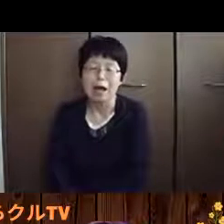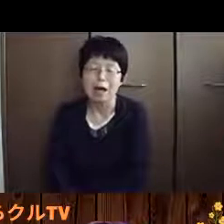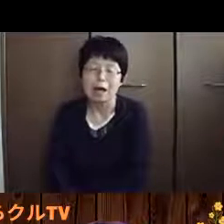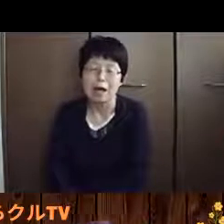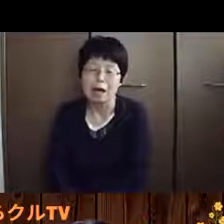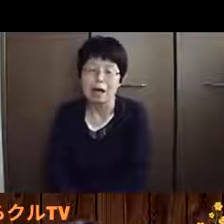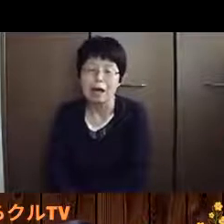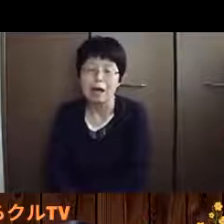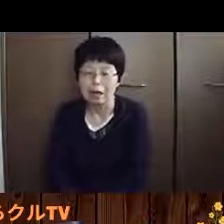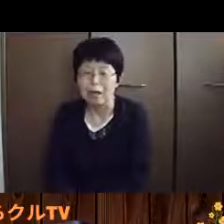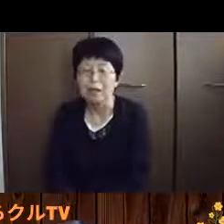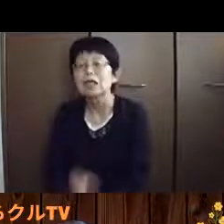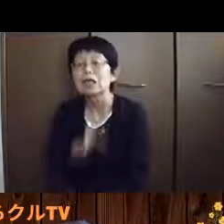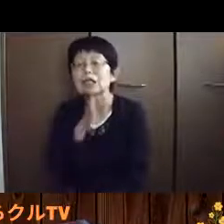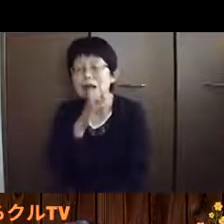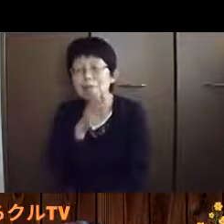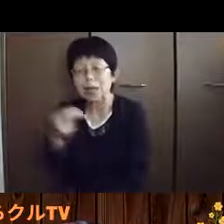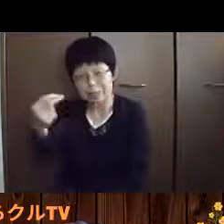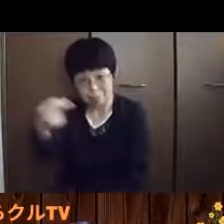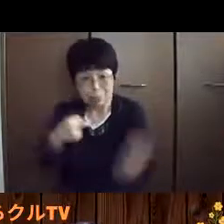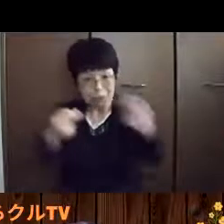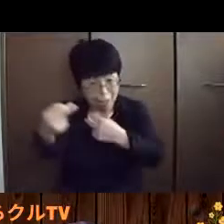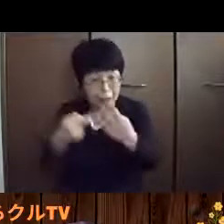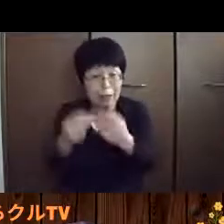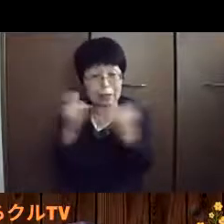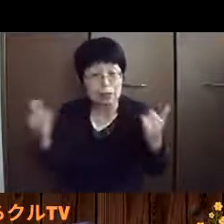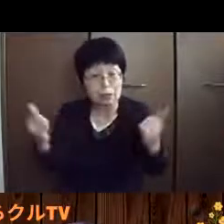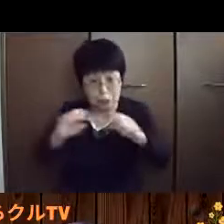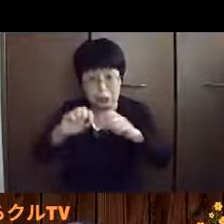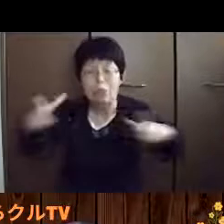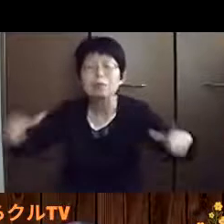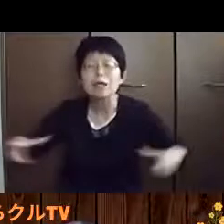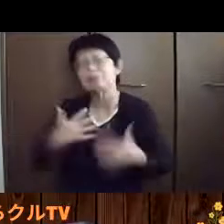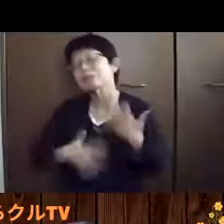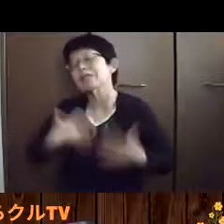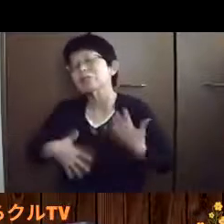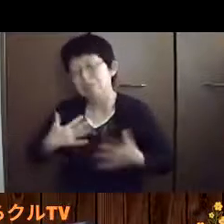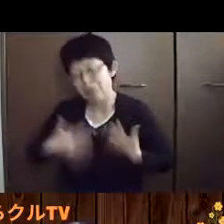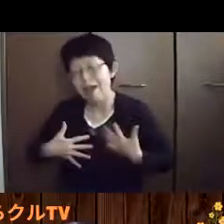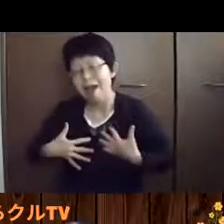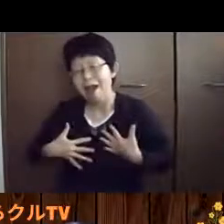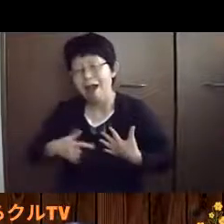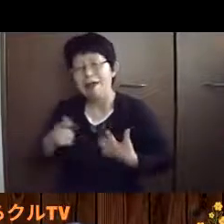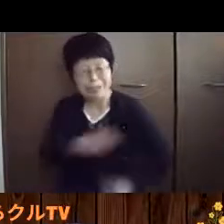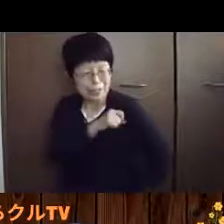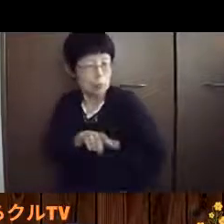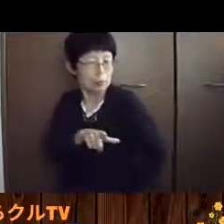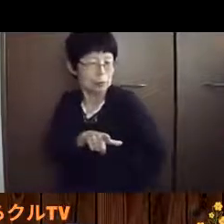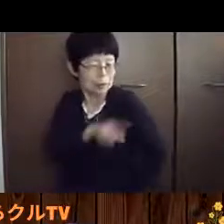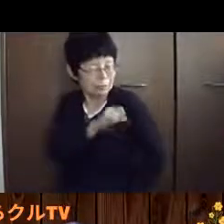やっぱりね、この見てくださる方が増えると嬉しくて、やっぱりその意欲も、あれですよね、制作する